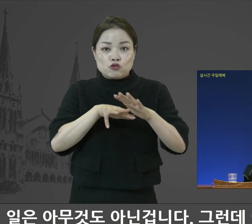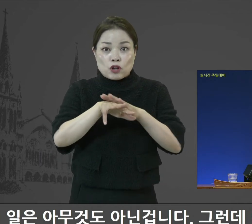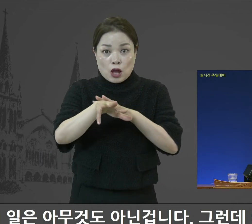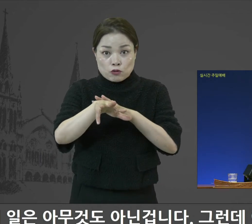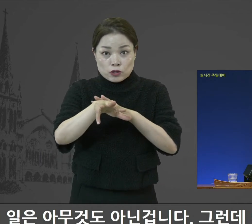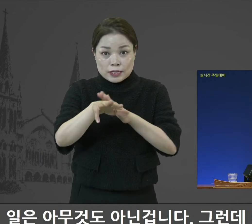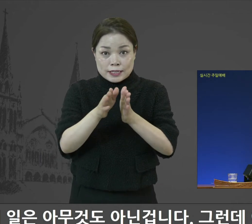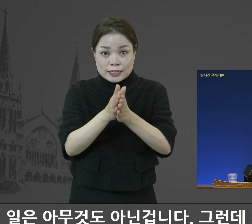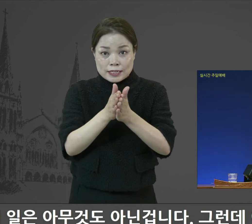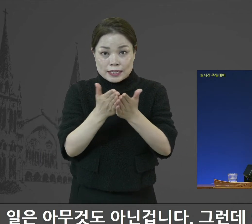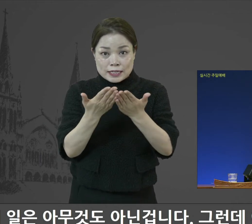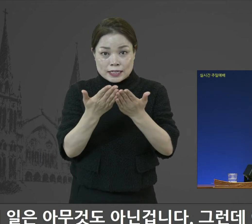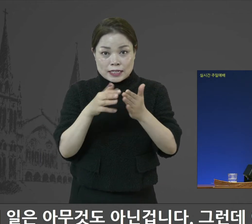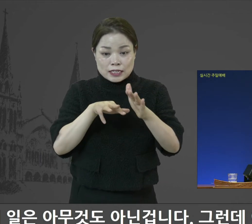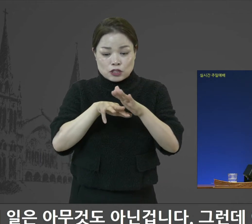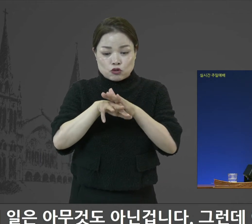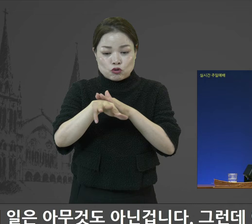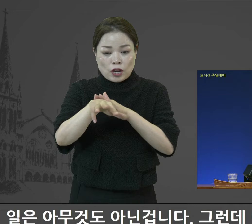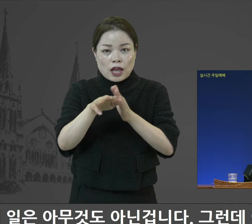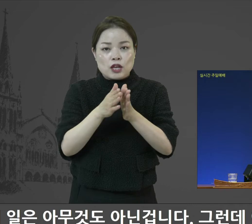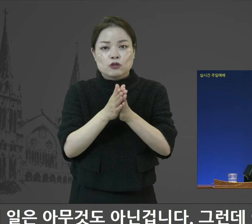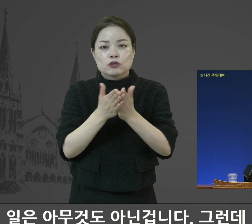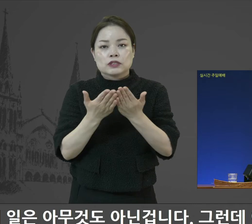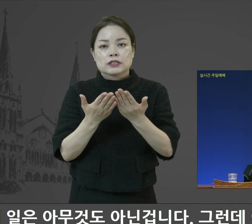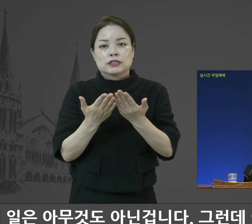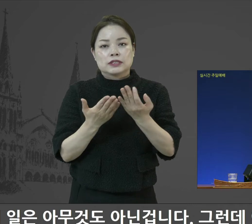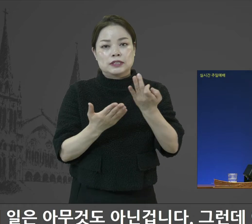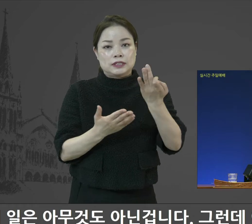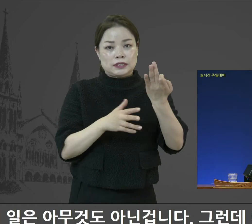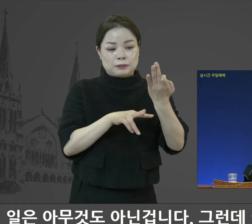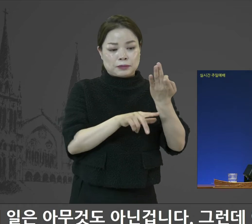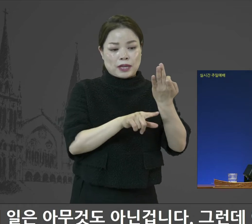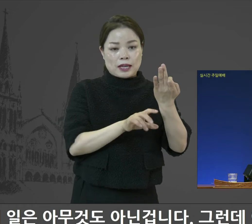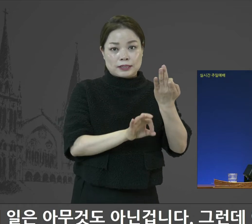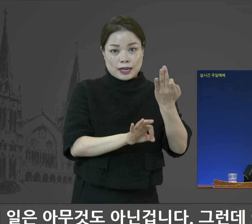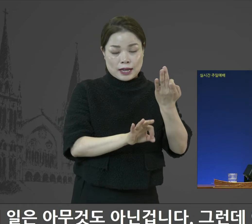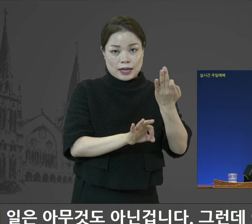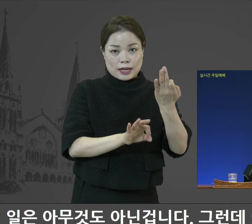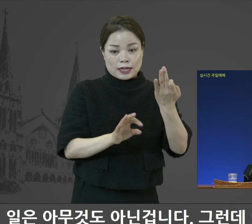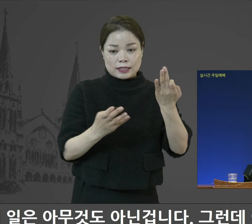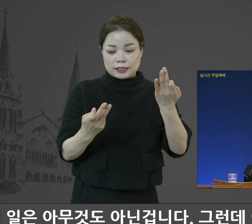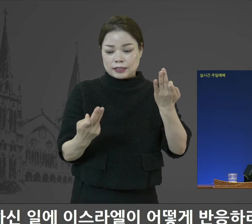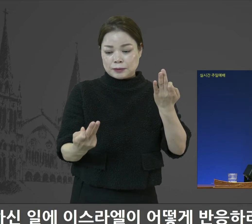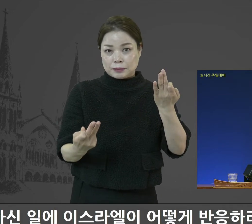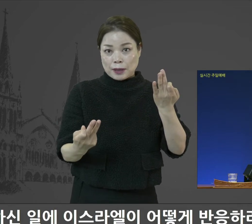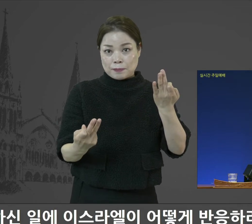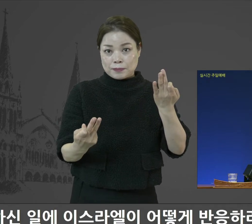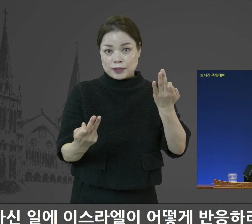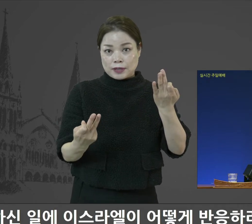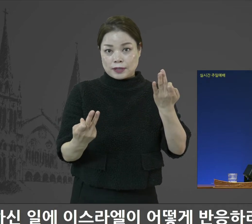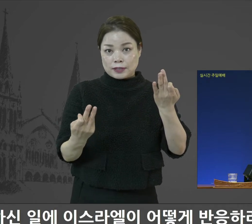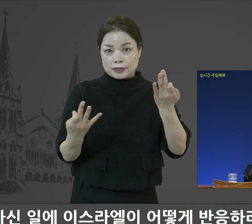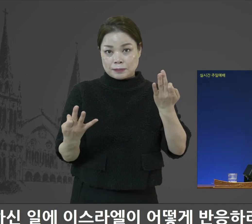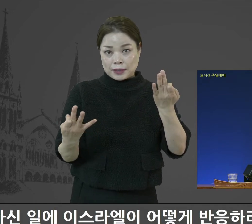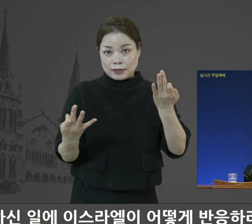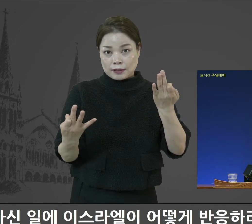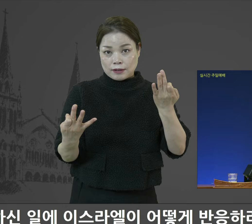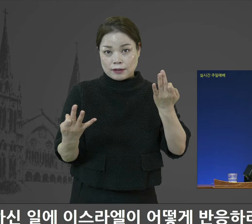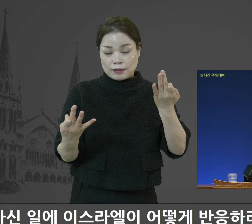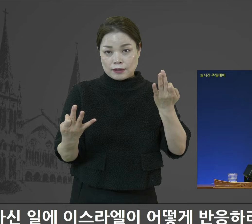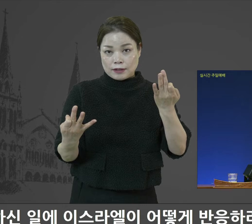이동할 겁니다. 출애굽기 14장으로 갈 겁니다. 출애굽기 14장 13절과 14절을